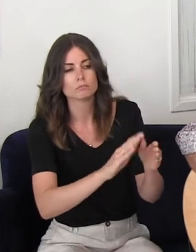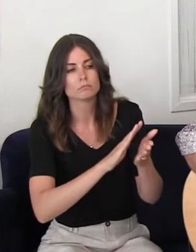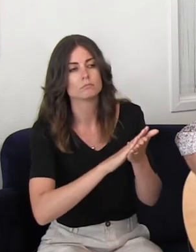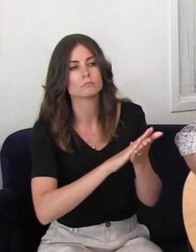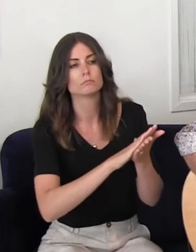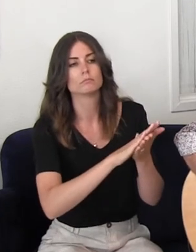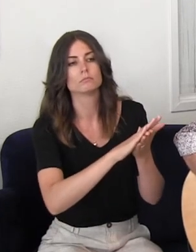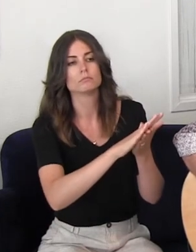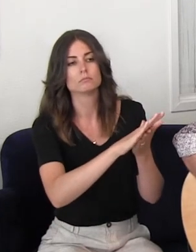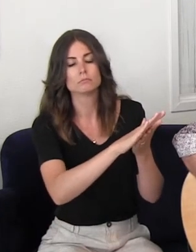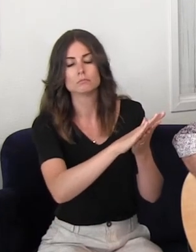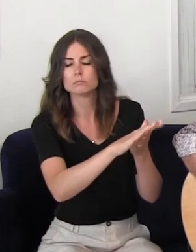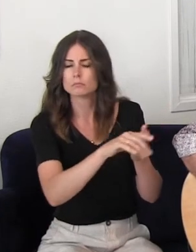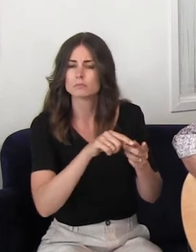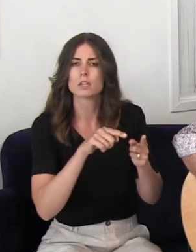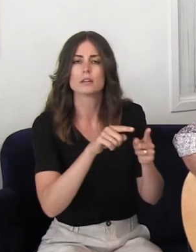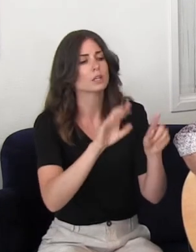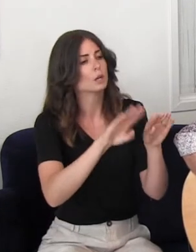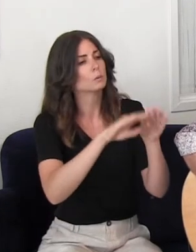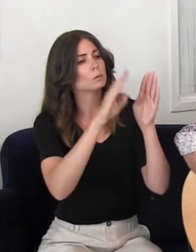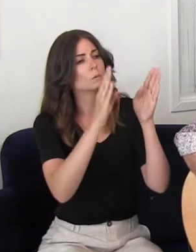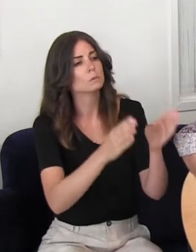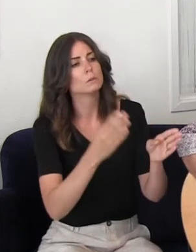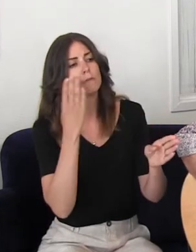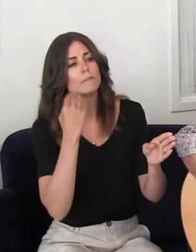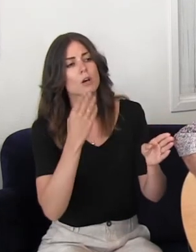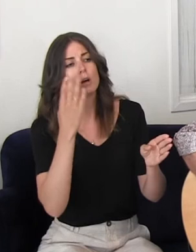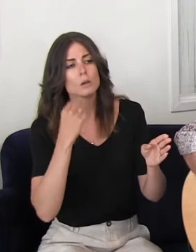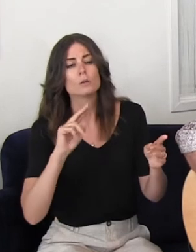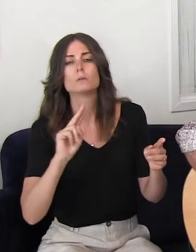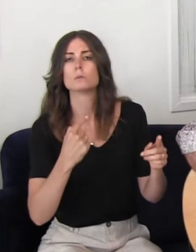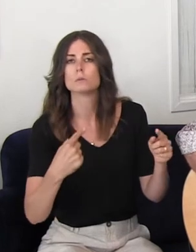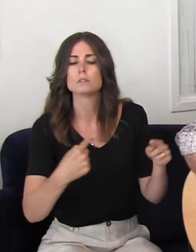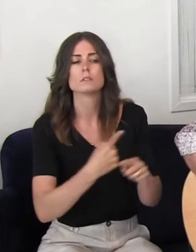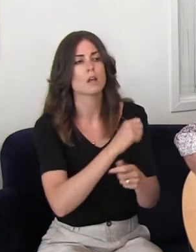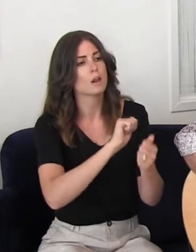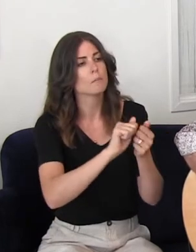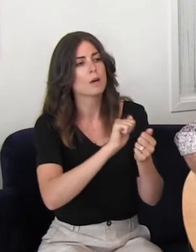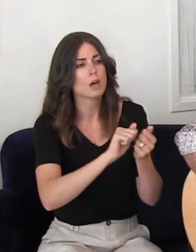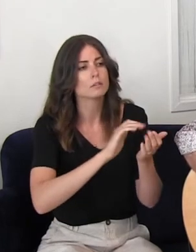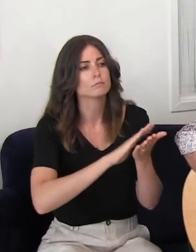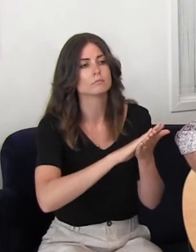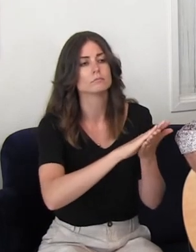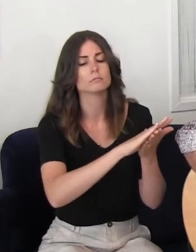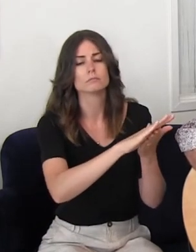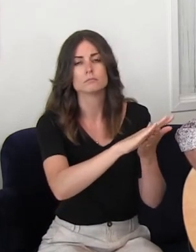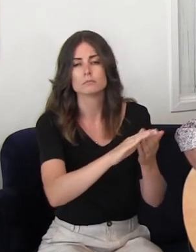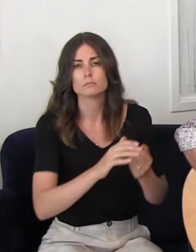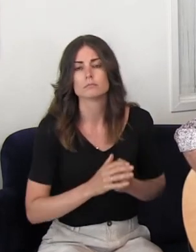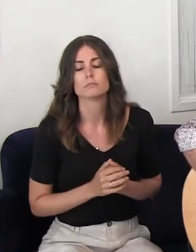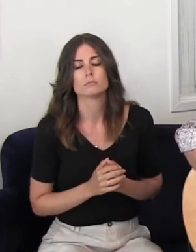är härjat och kalt. Där den låg ligger berghällen bar.